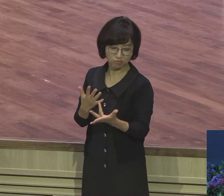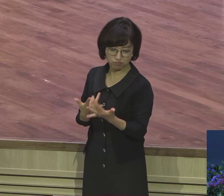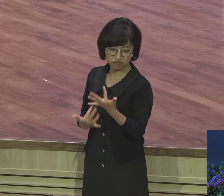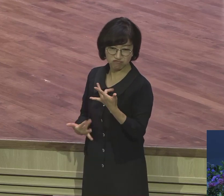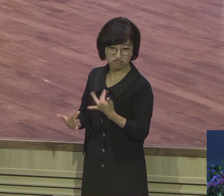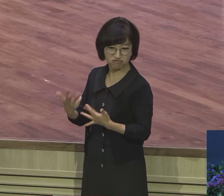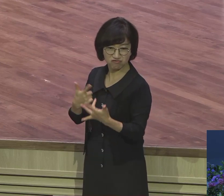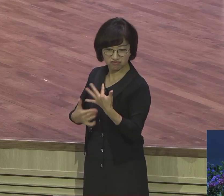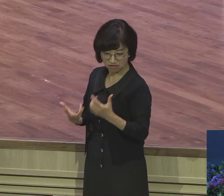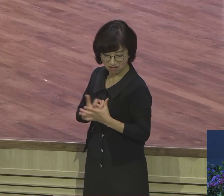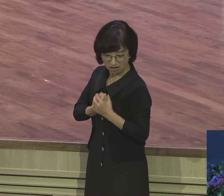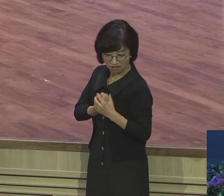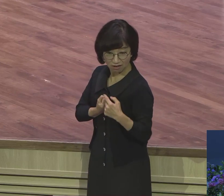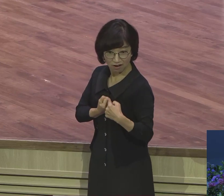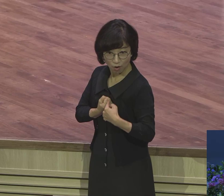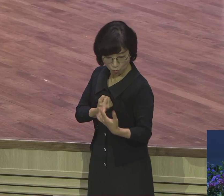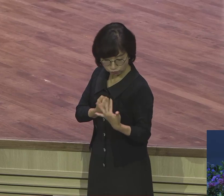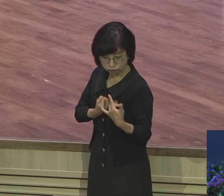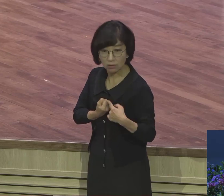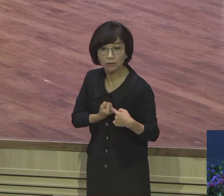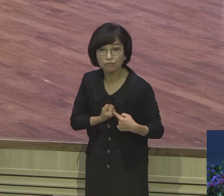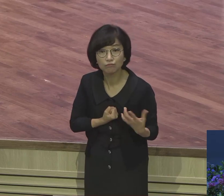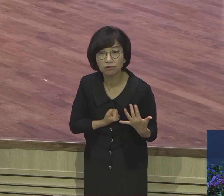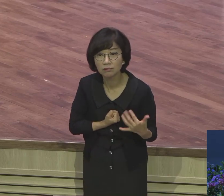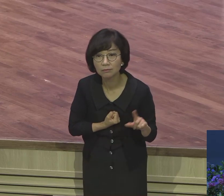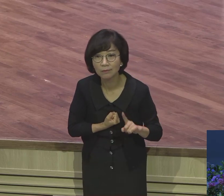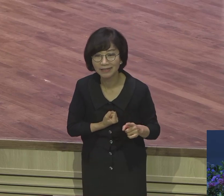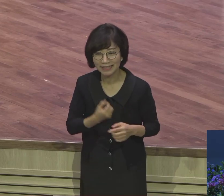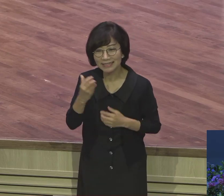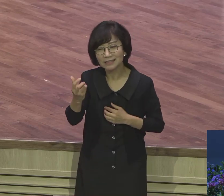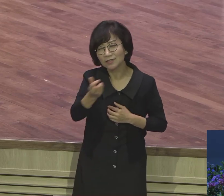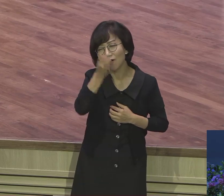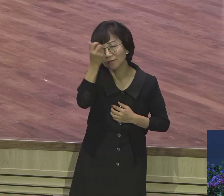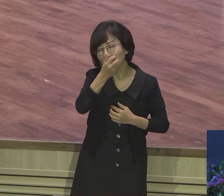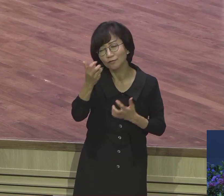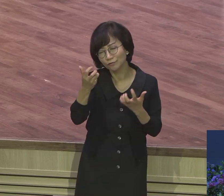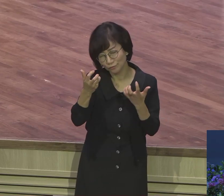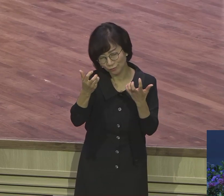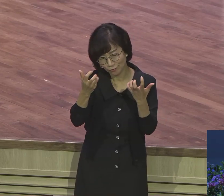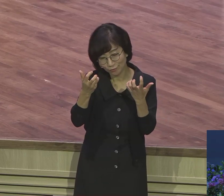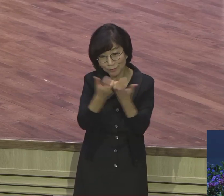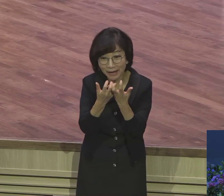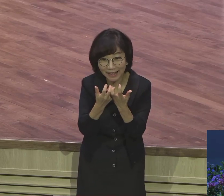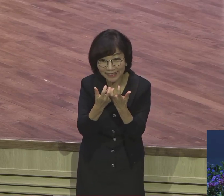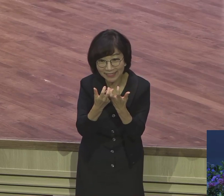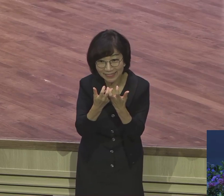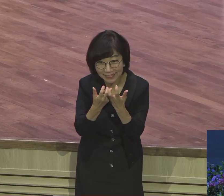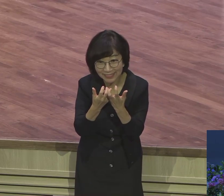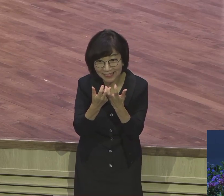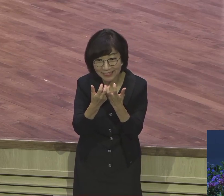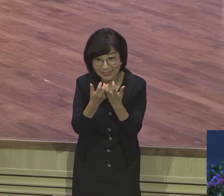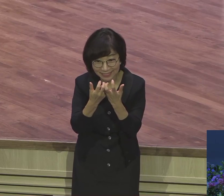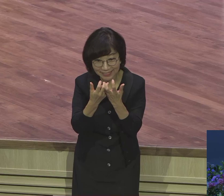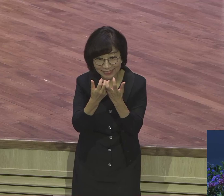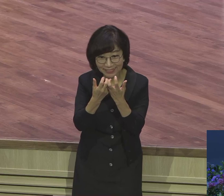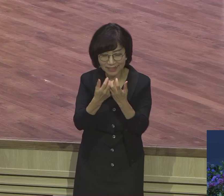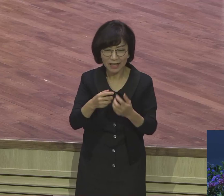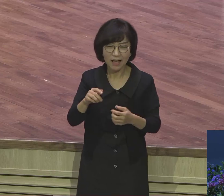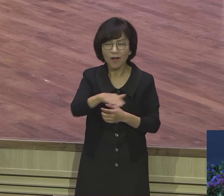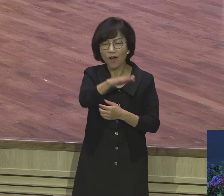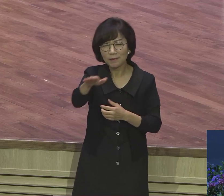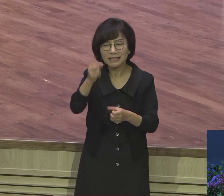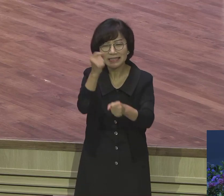성령 충만하라 그 말이에요. 성령 충만하 충만하 성령 충만하 성령과 계시는데 다 와